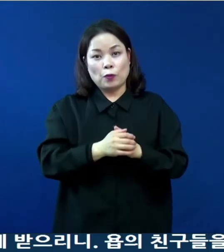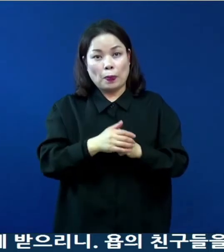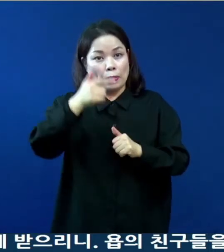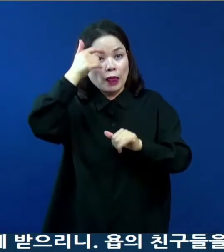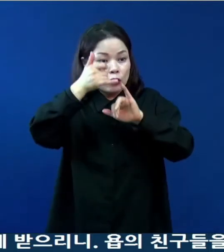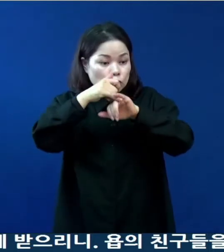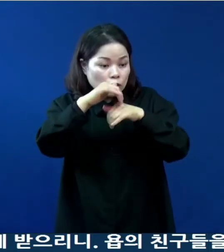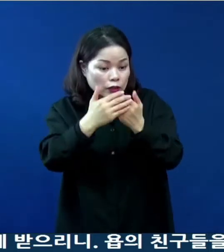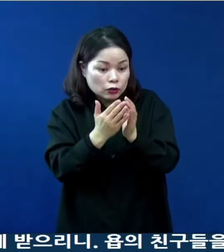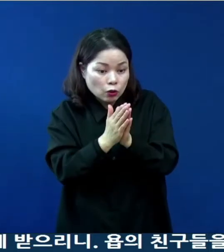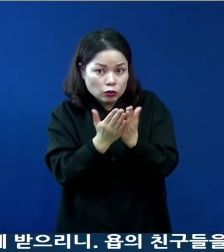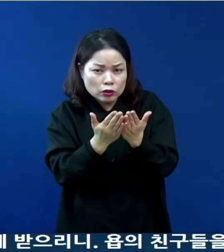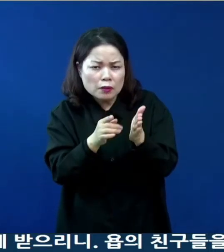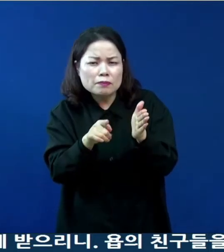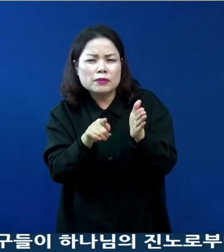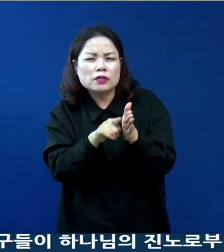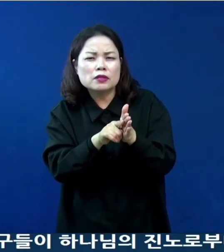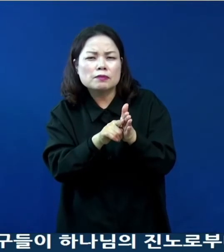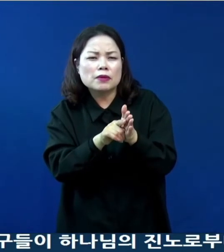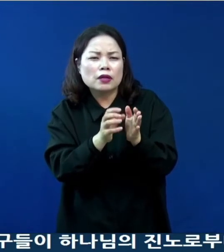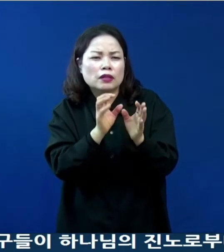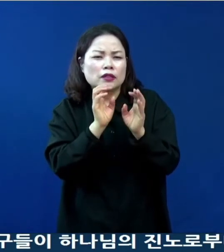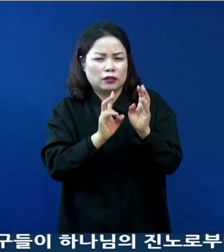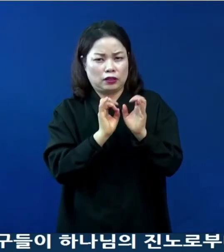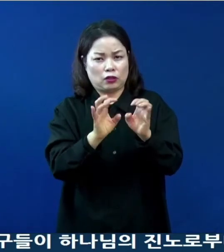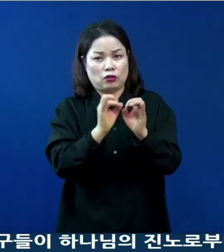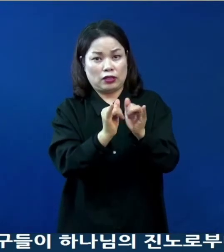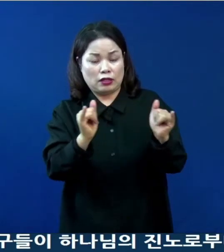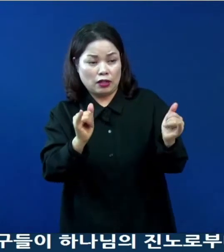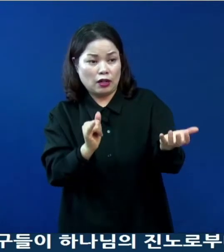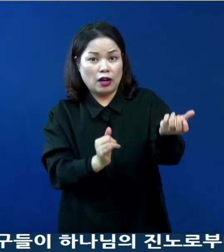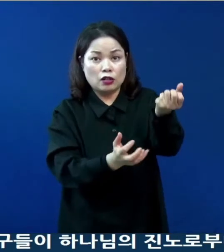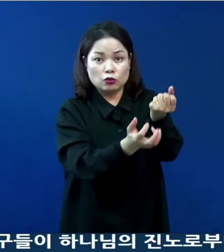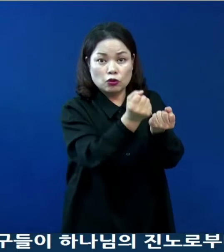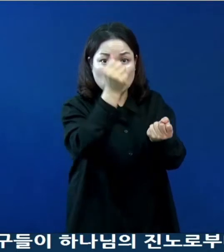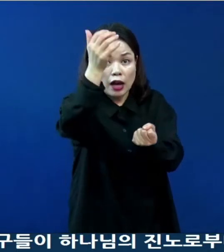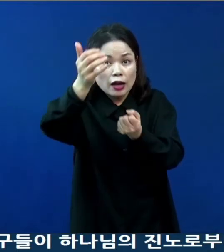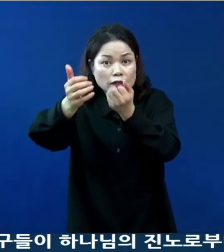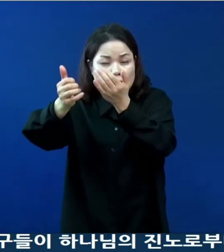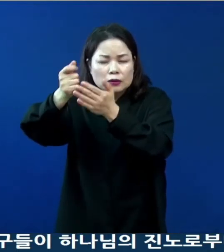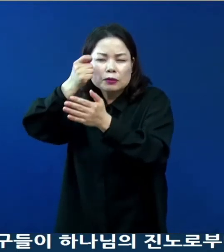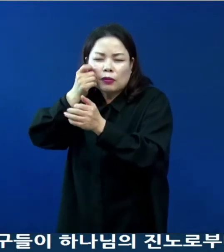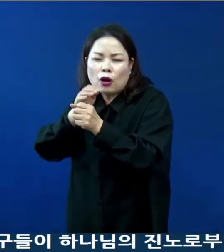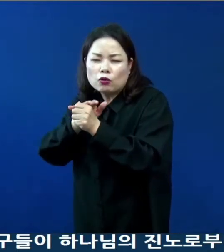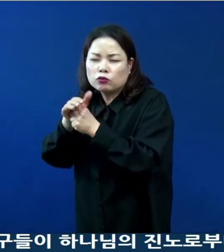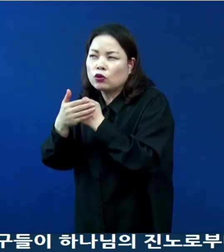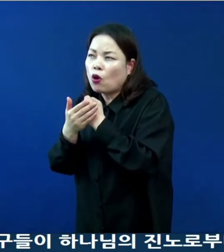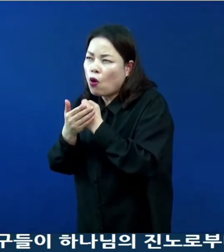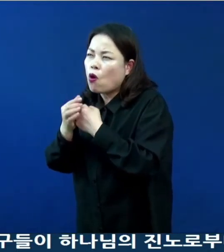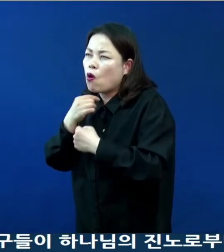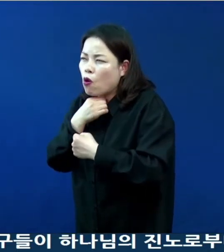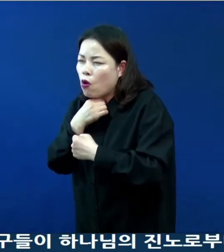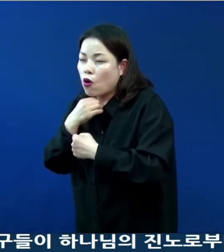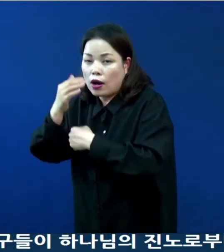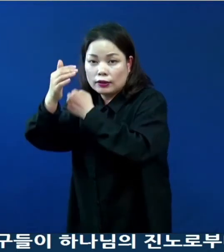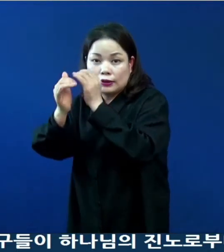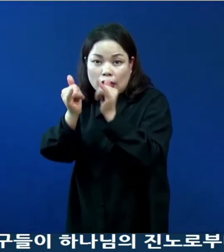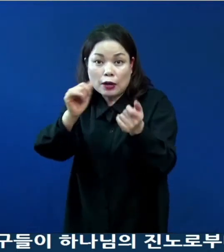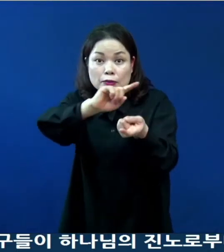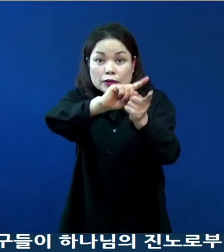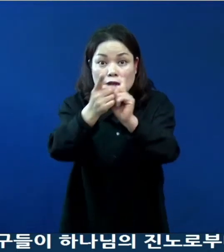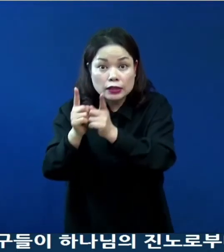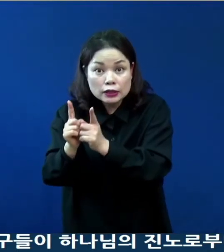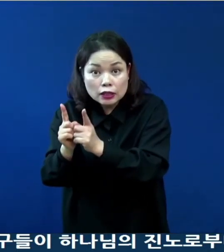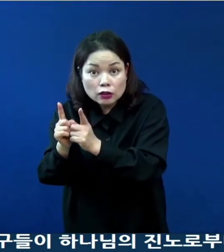구약 성경에서 믿음의 선진들이 다 가지고 있었던 것, 하나님 앞에 자비와 은총을 구하면서 사람들을